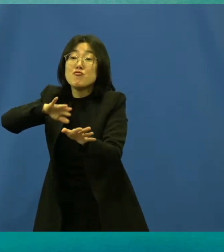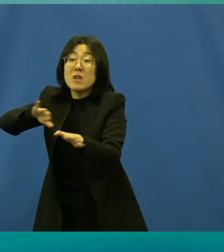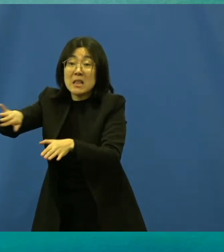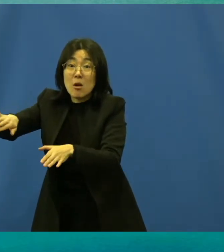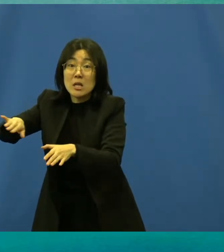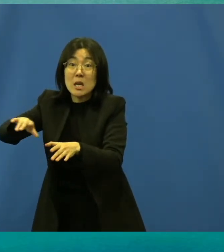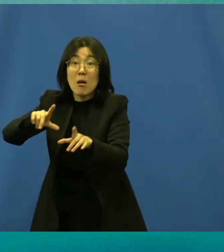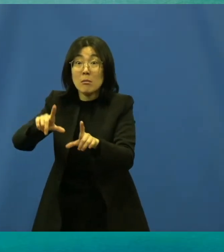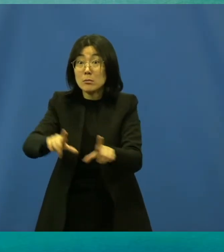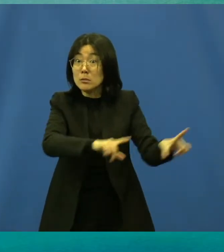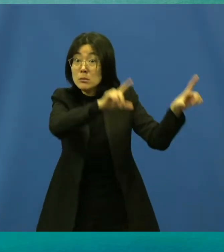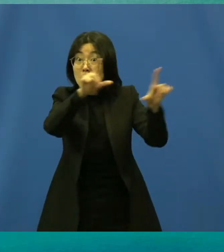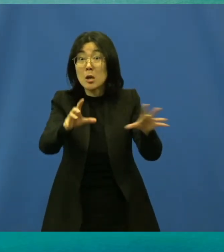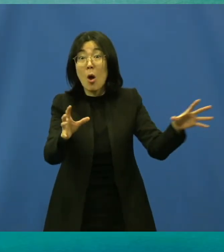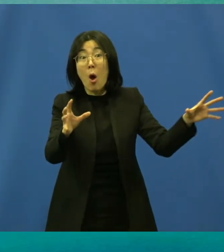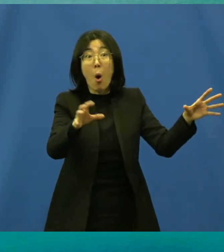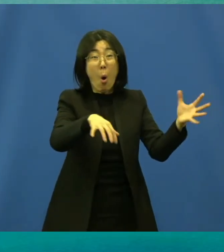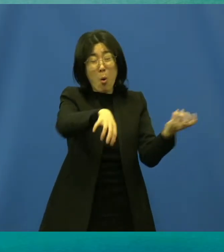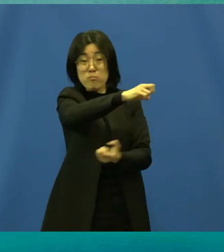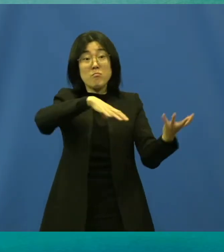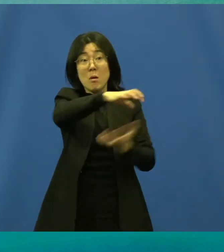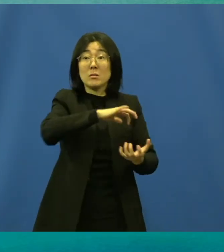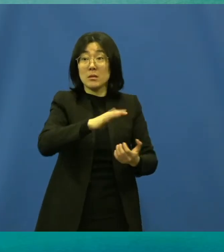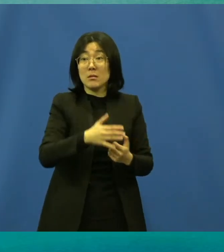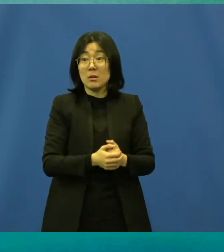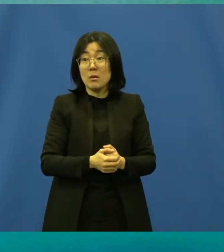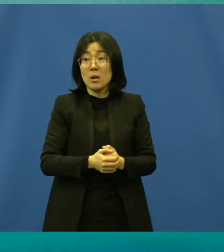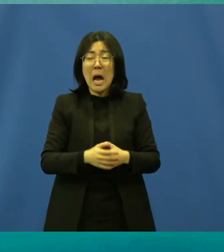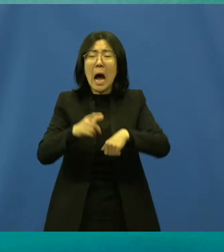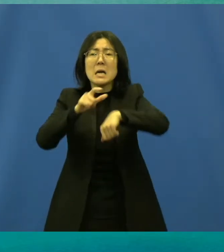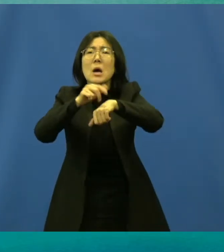한 번 밀리기 시작하면 더 기도 못합니다.